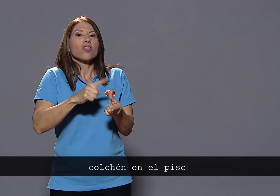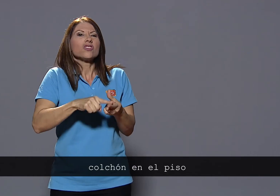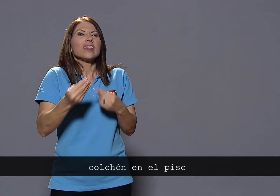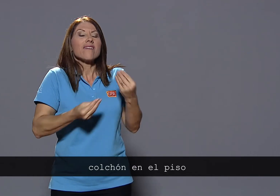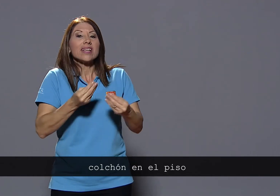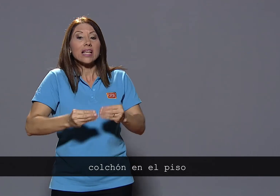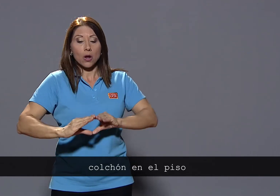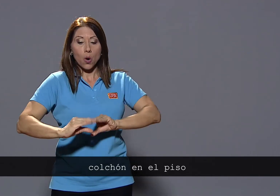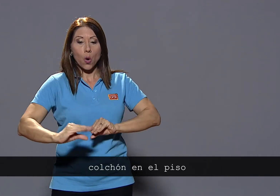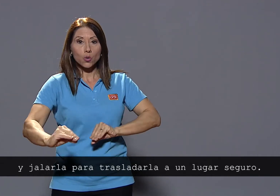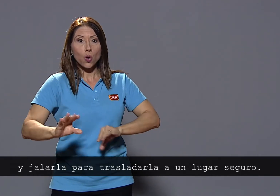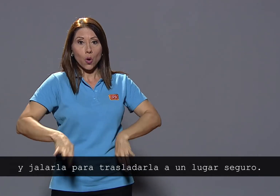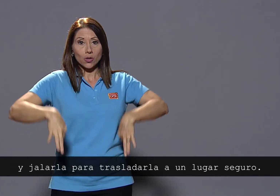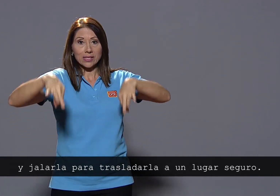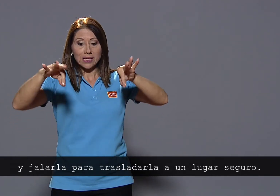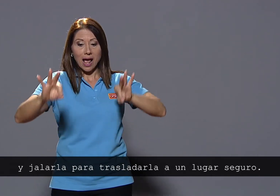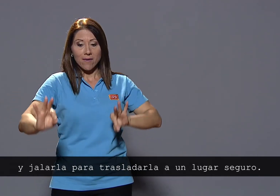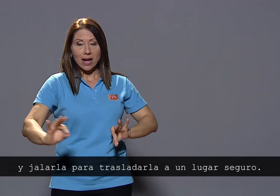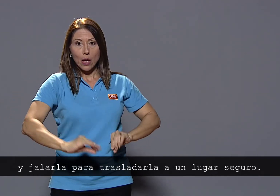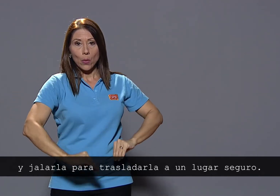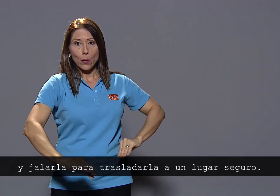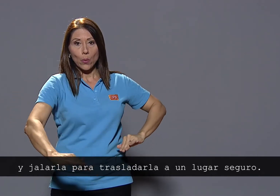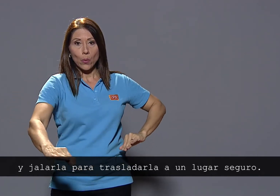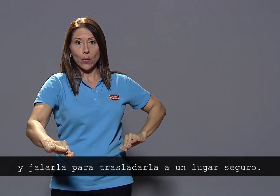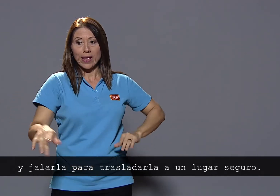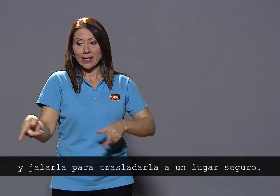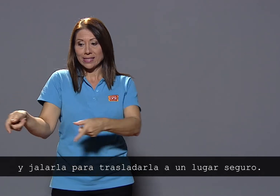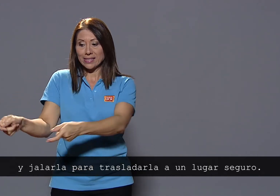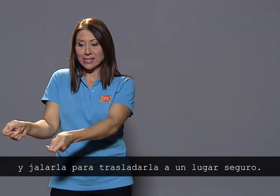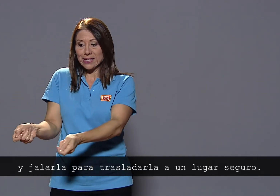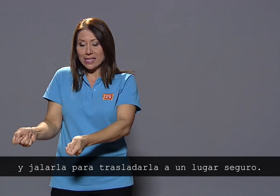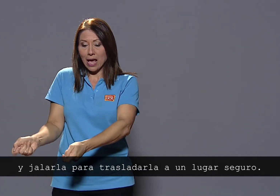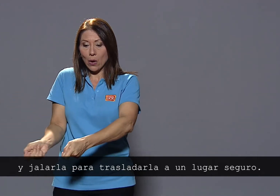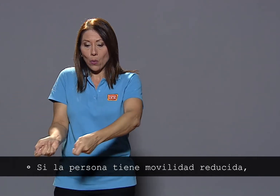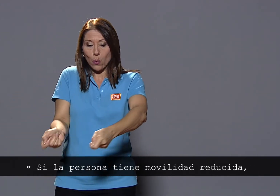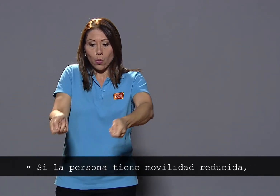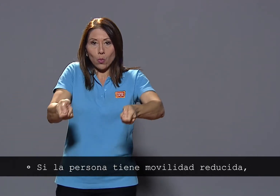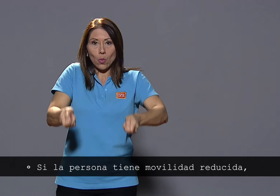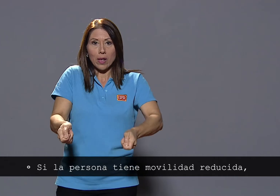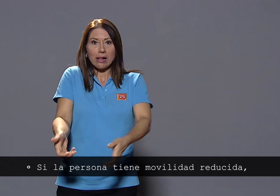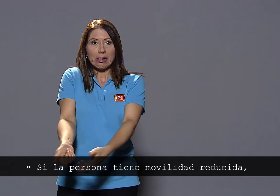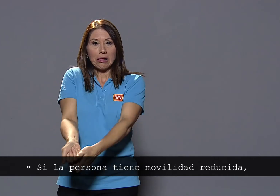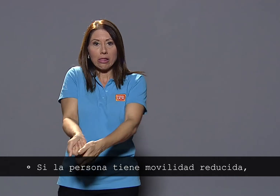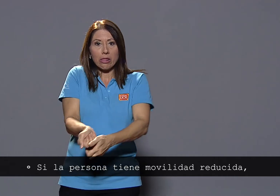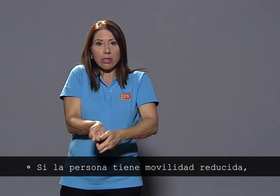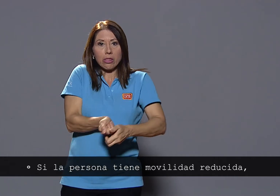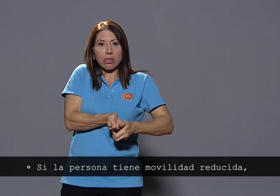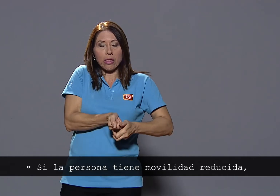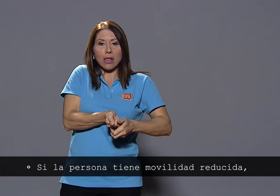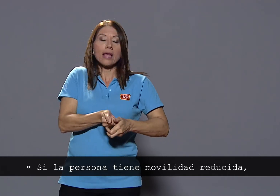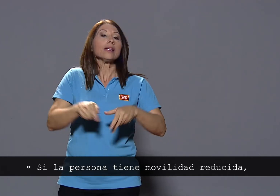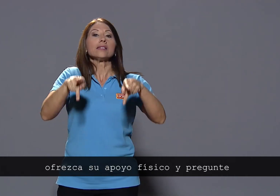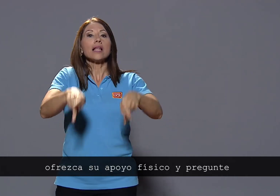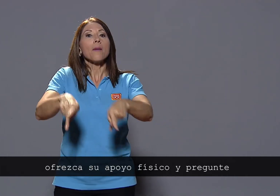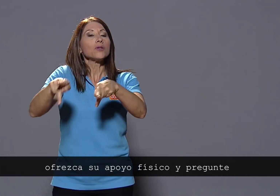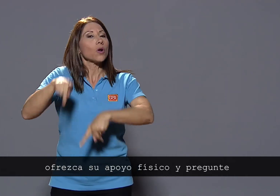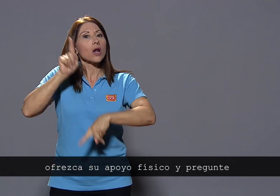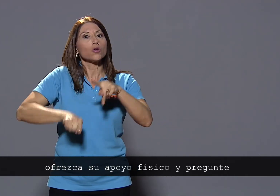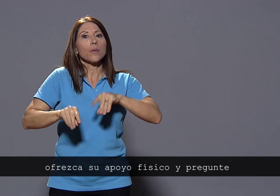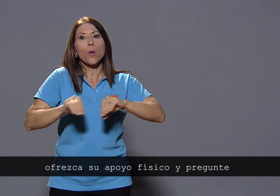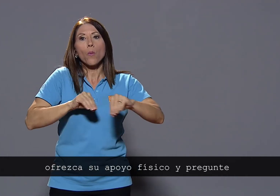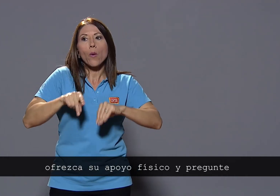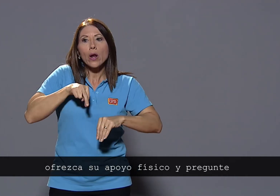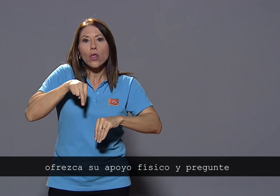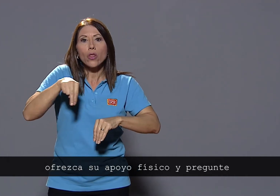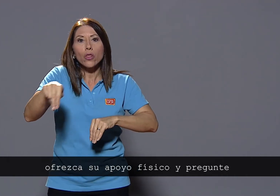tela, colchón en el piso y jalarla para trasladarla a un lugar seguro. Si la persona tiene movilidad reducida, ofrezca su